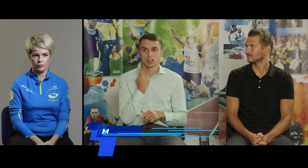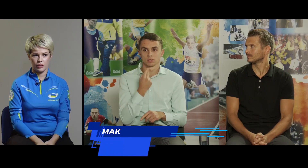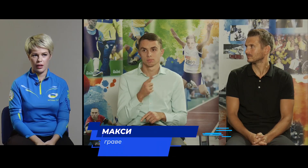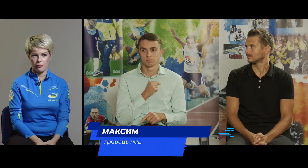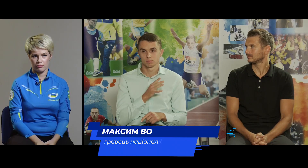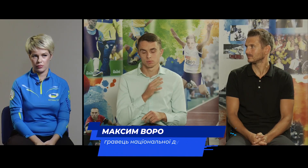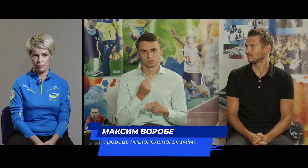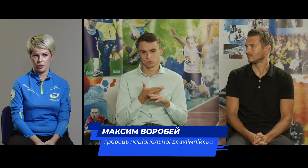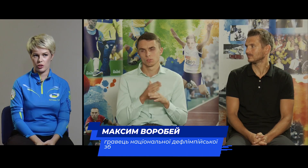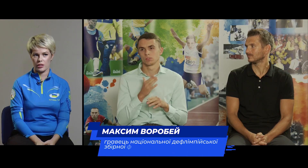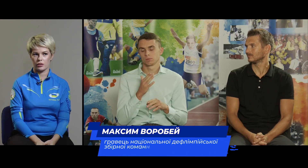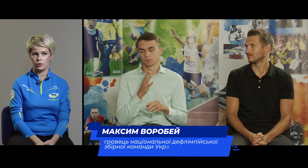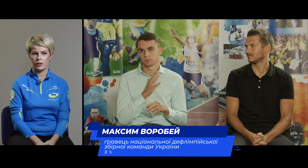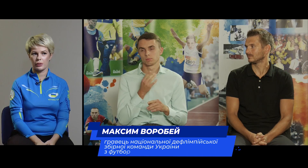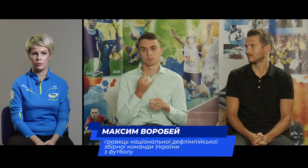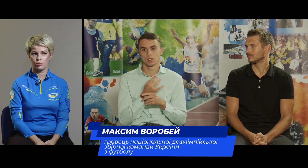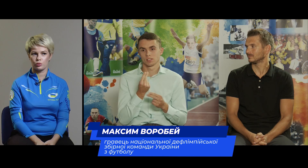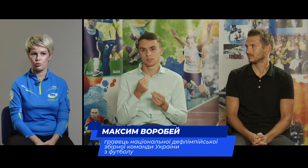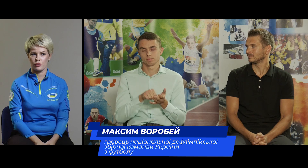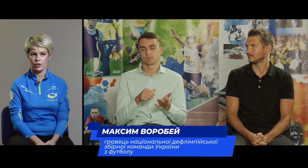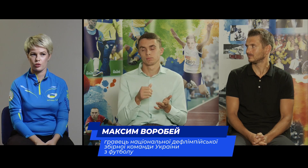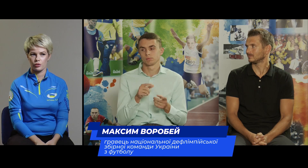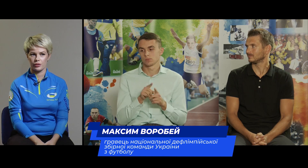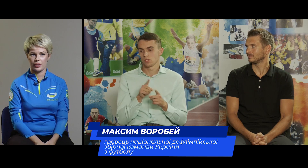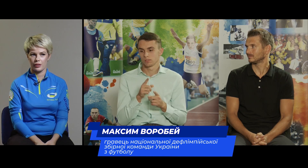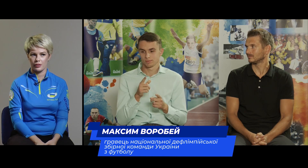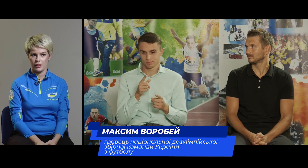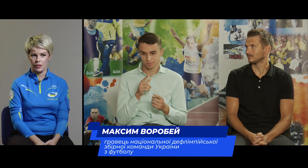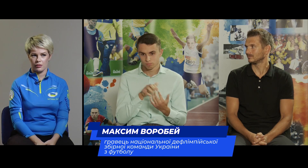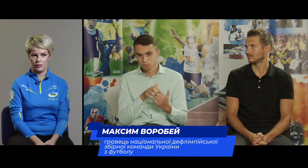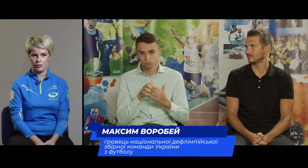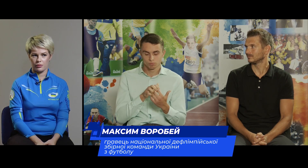Була гра найперша з Англією. Для мене було дуже важко. Я